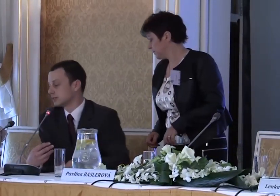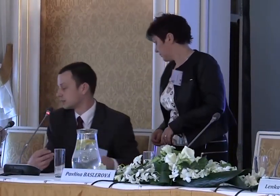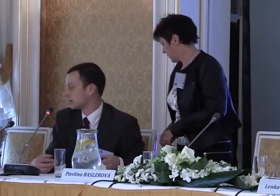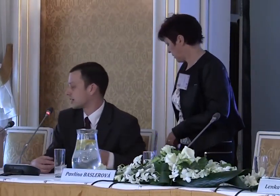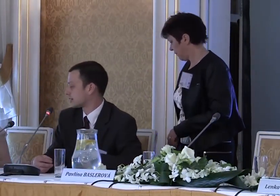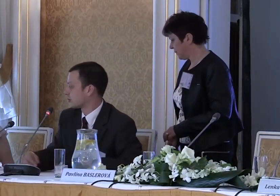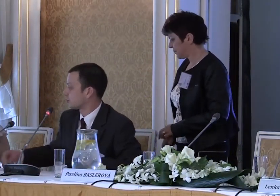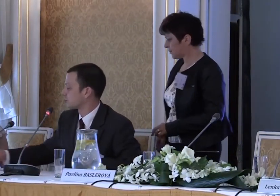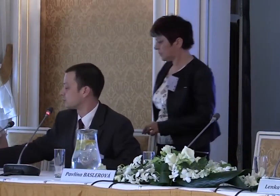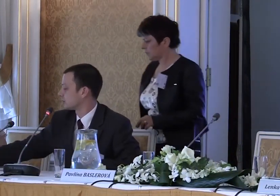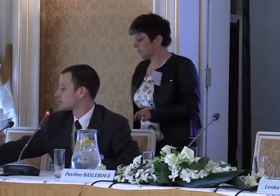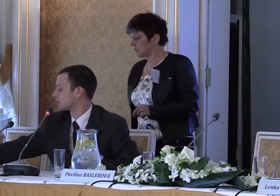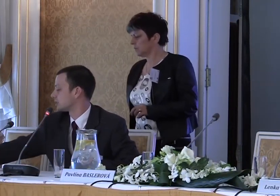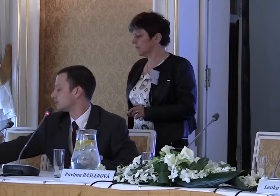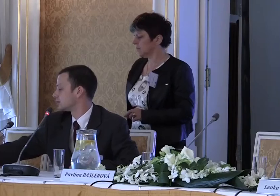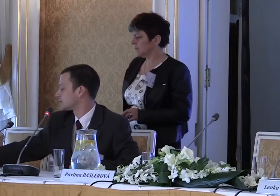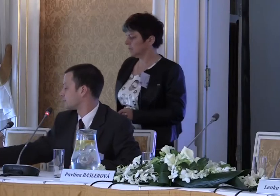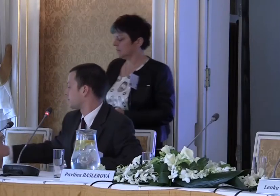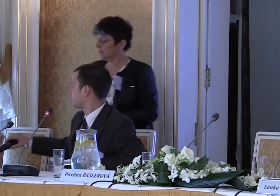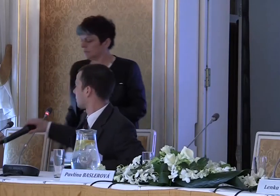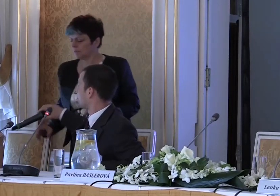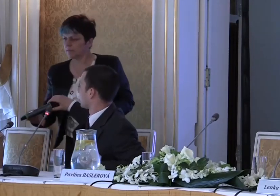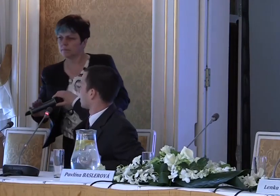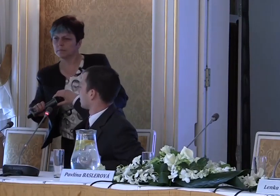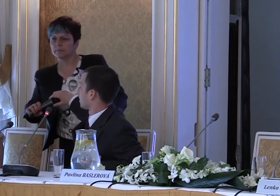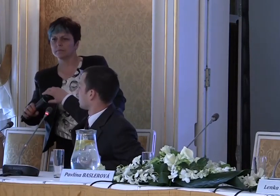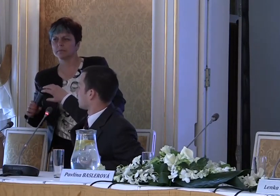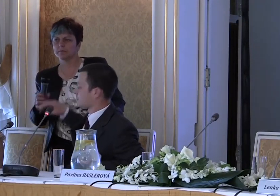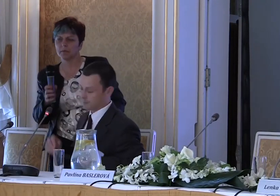představila katalog podpůrných opatření.